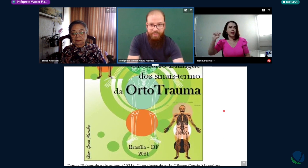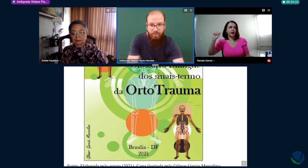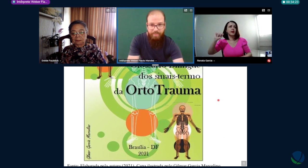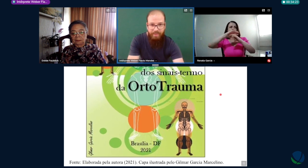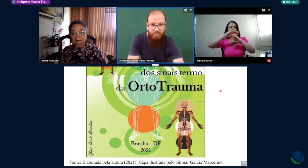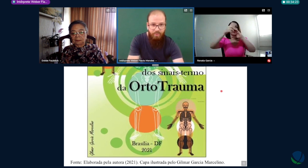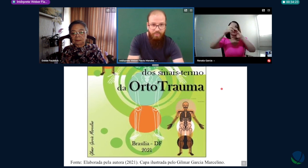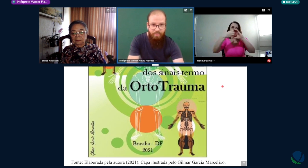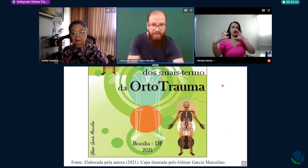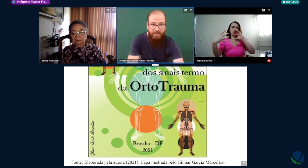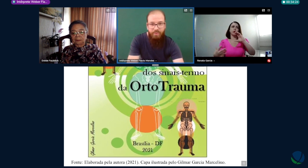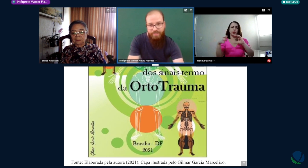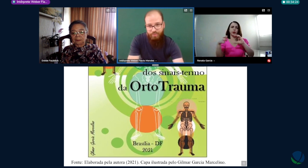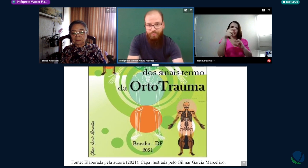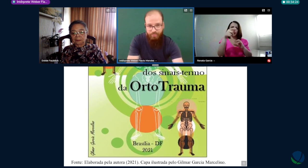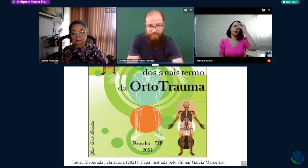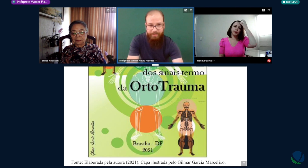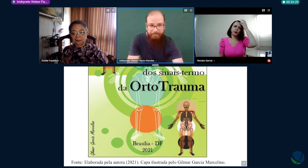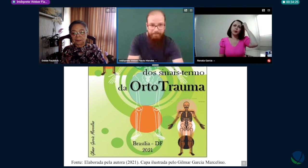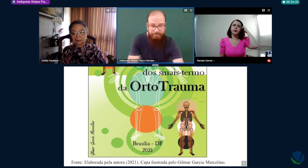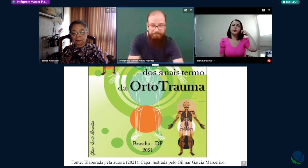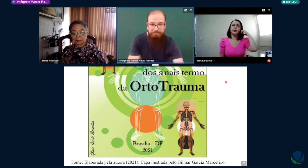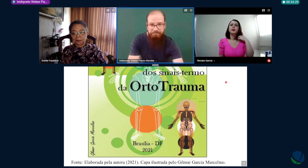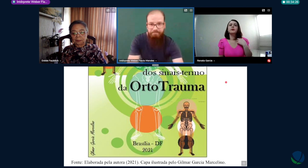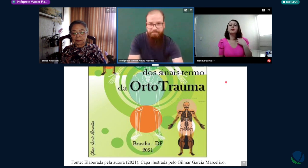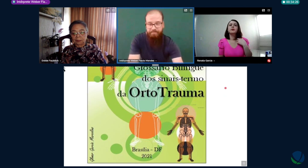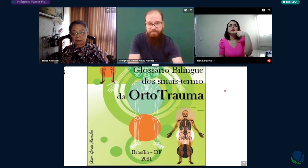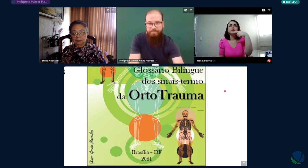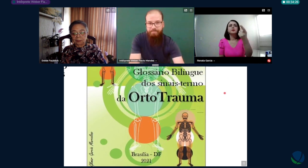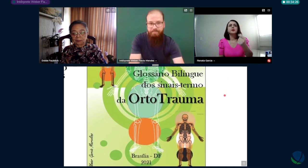E aí, eu denomino como macroestrutura.